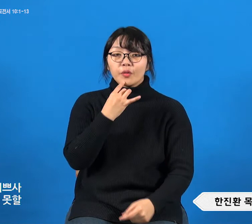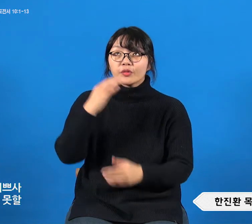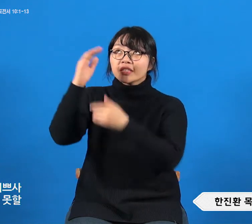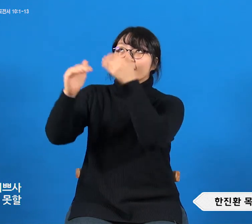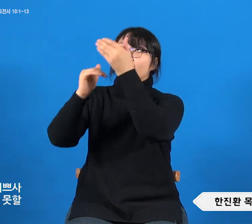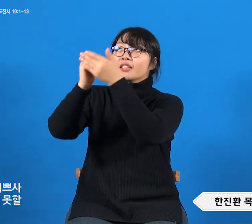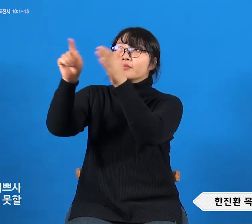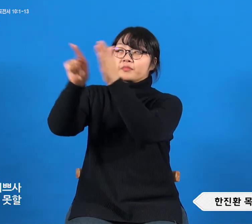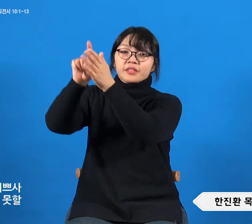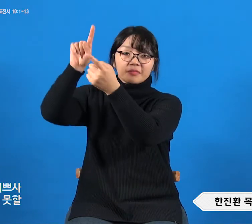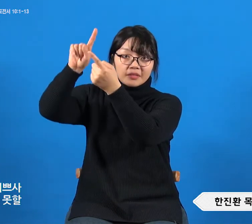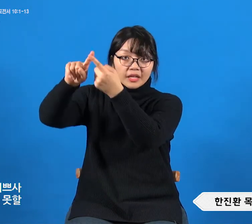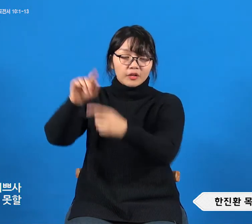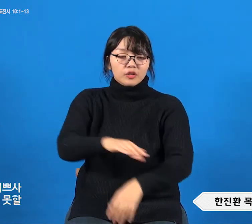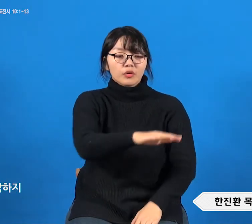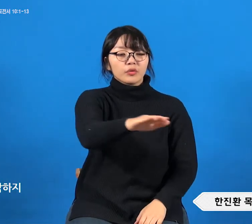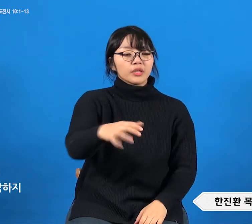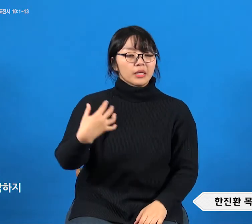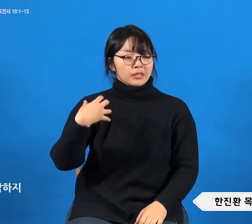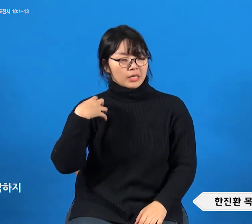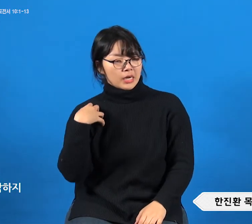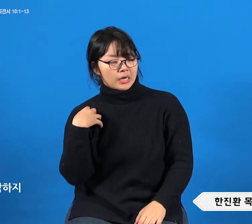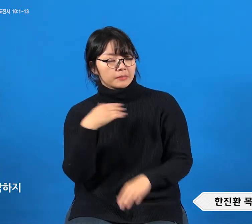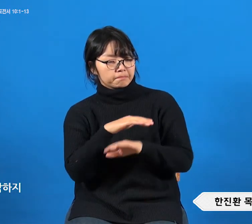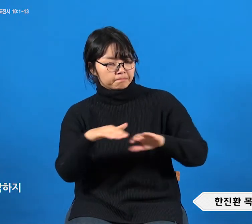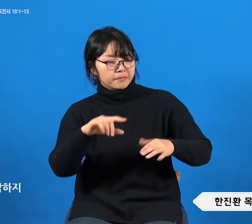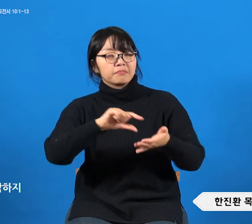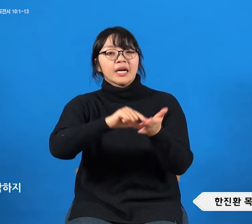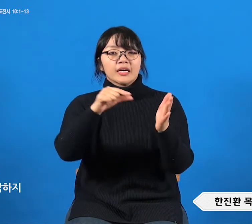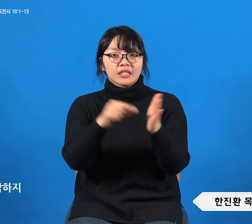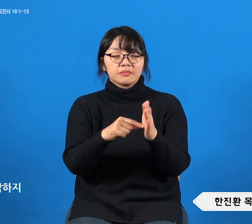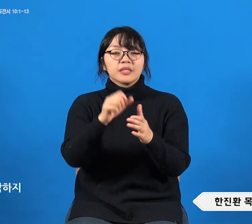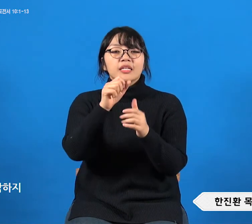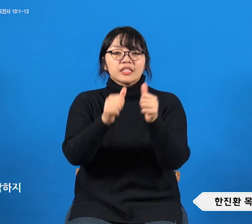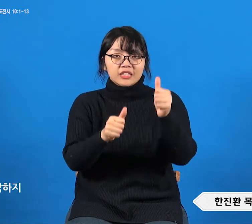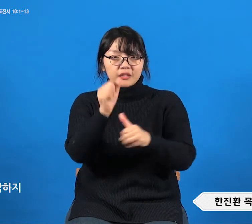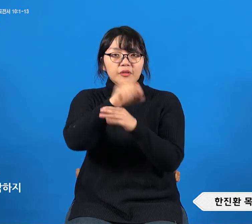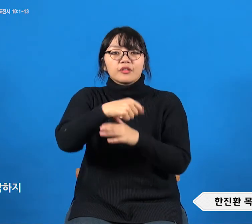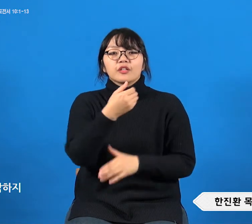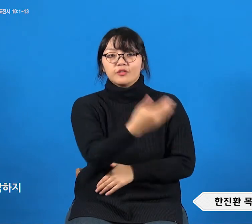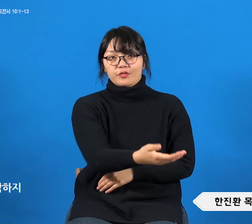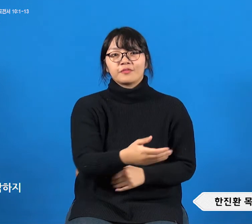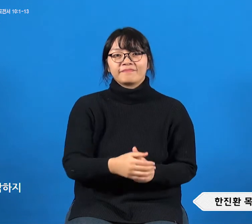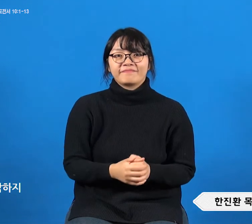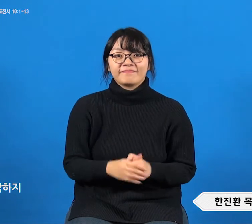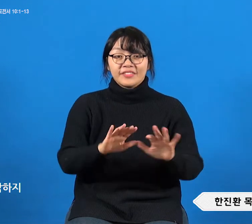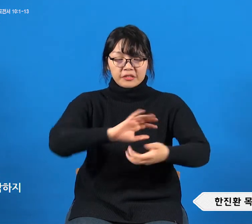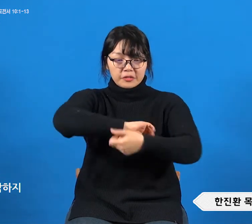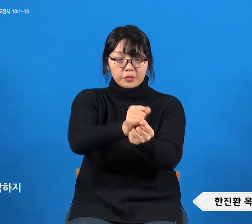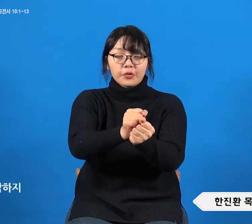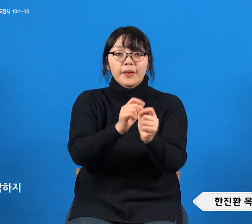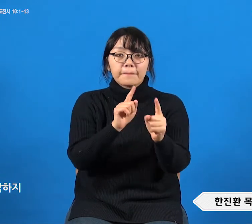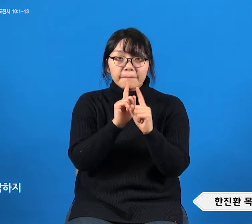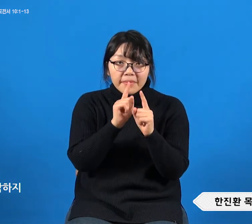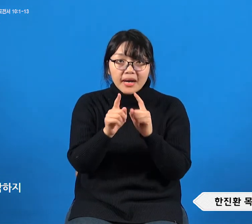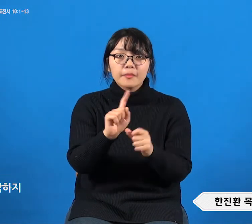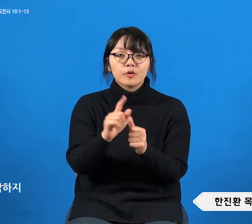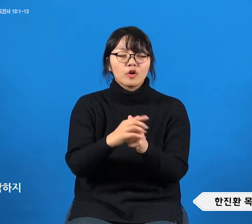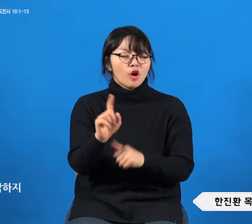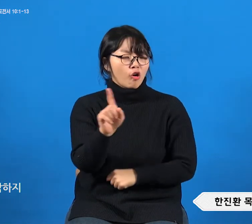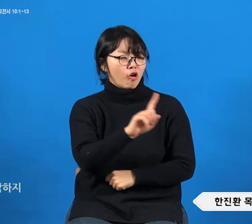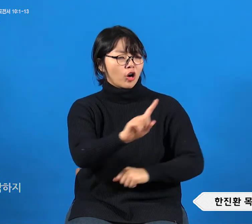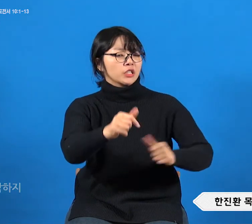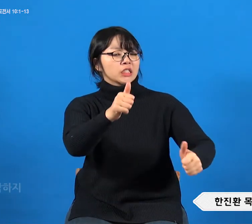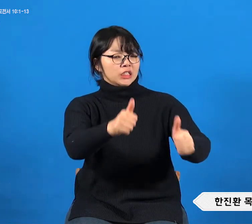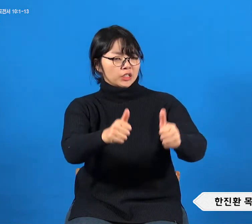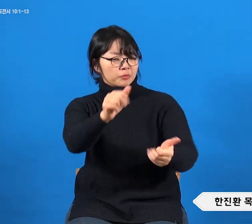하나님은 미쁘사 너희가 감당하지 못할 시험 당함을 허락하지 아니하시고, 이 말씀을 한마디로 하면 어떤